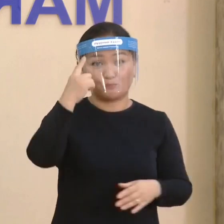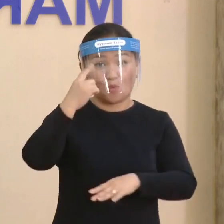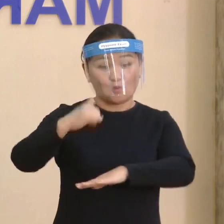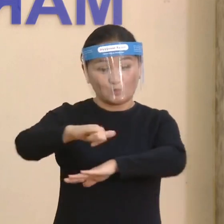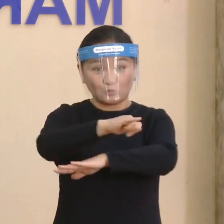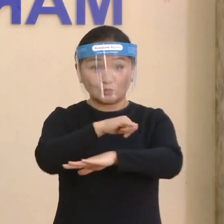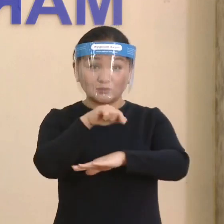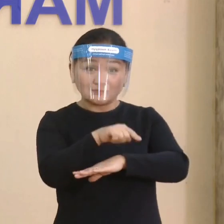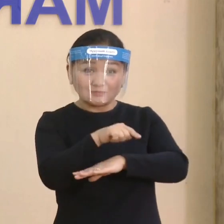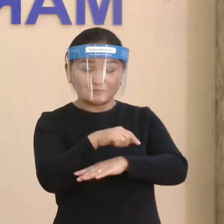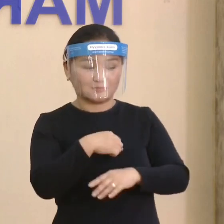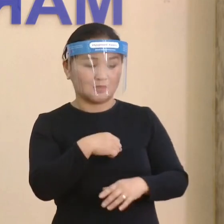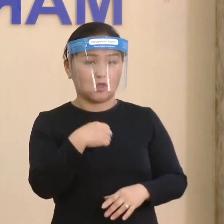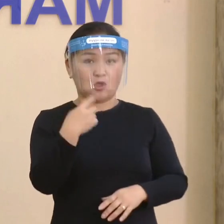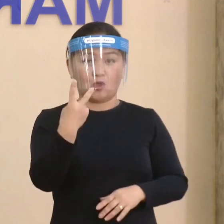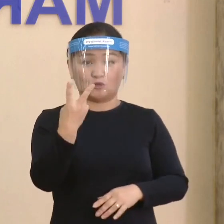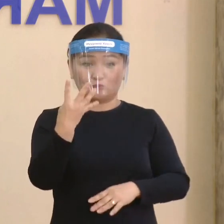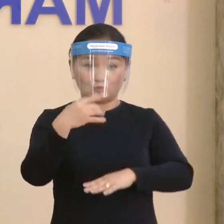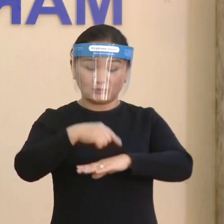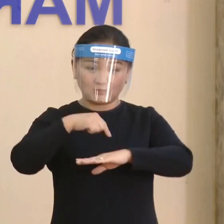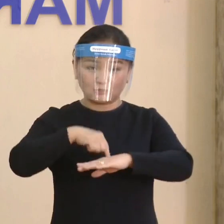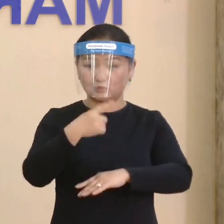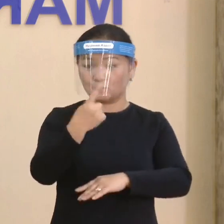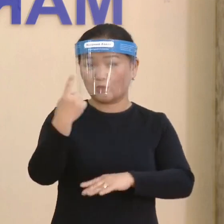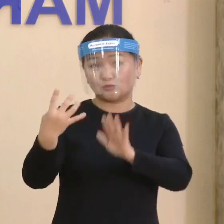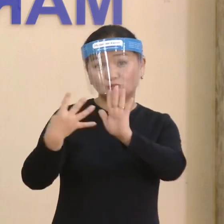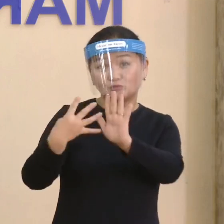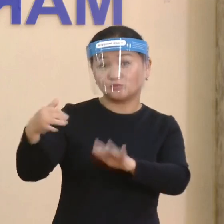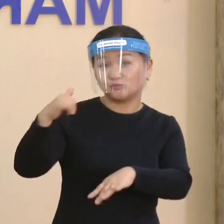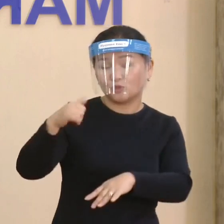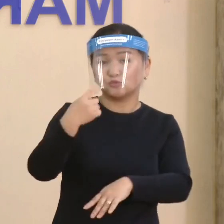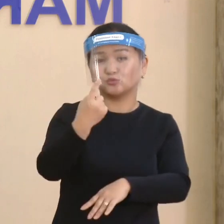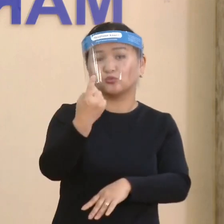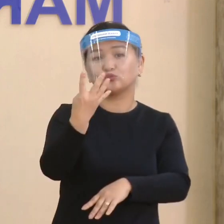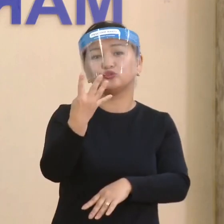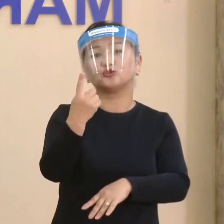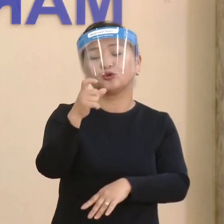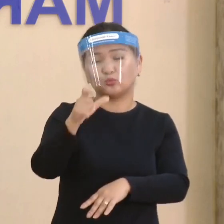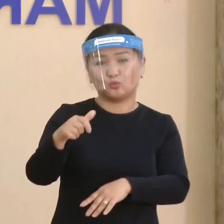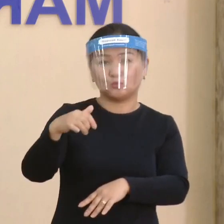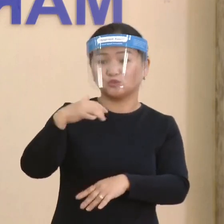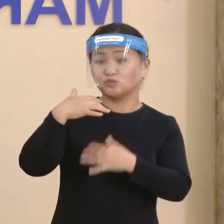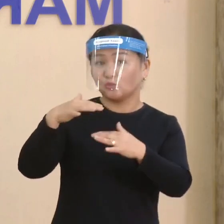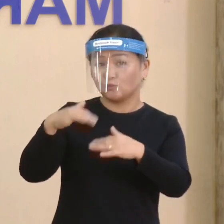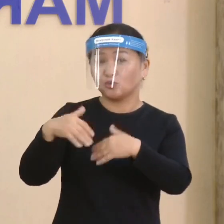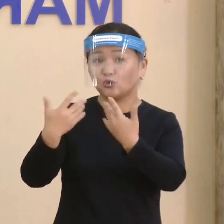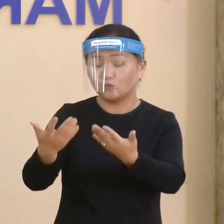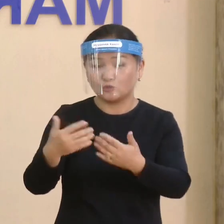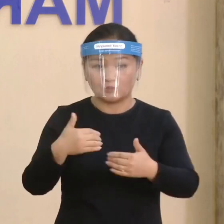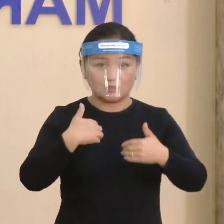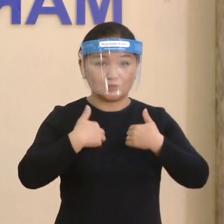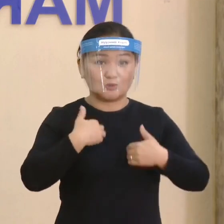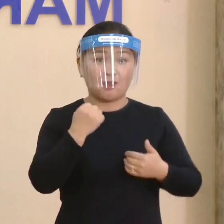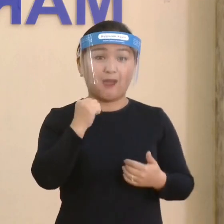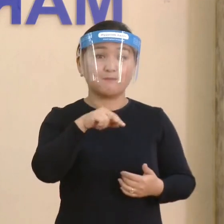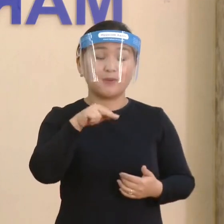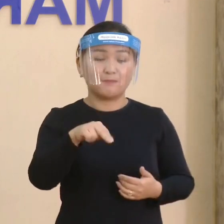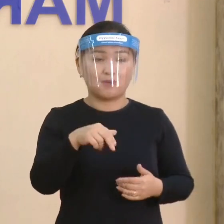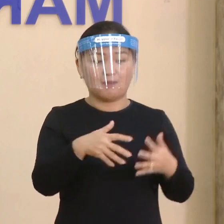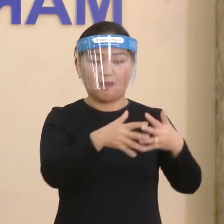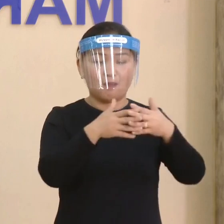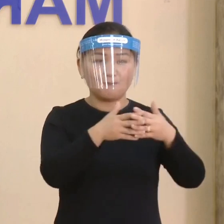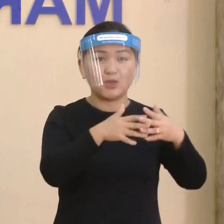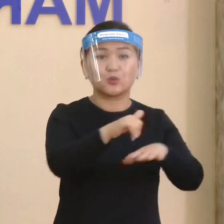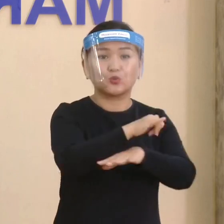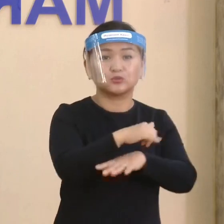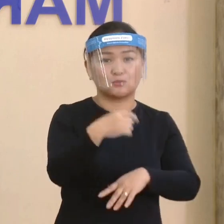бол 119-р одоо утсанд 141 дуудлага зөвлөмж зөвлөгөө мэдээлэл өгсөн. За шуурхай аппликейшнэр Америкийн нэгдсэн улсаас